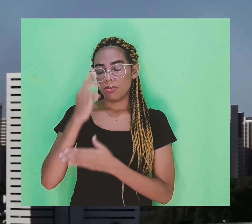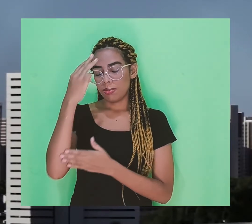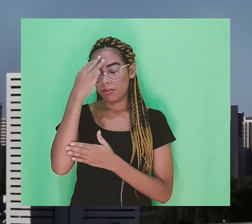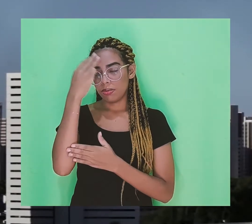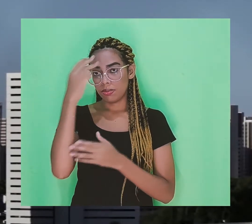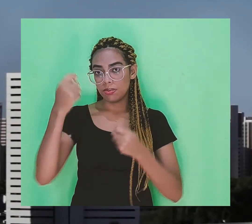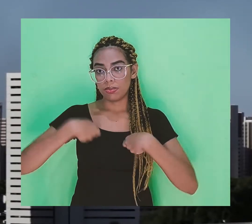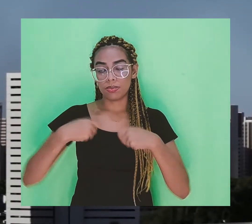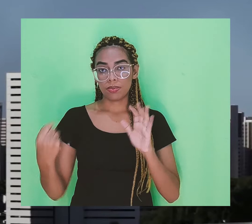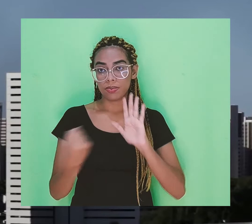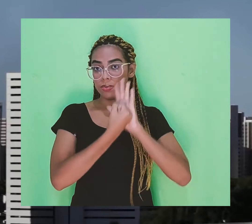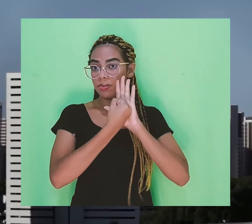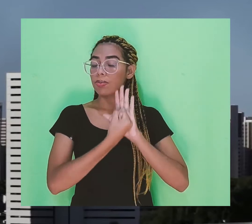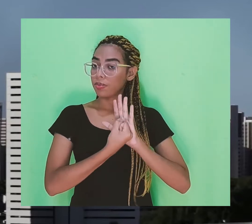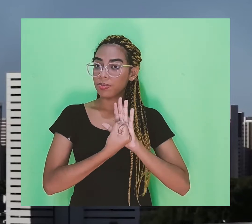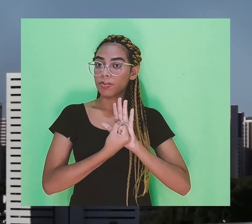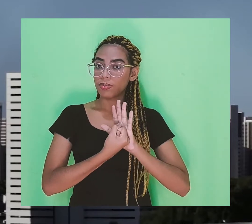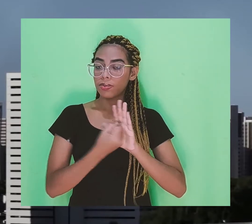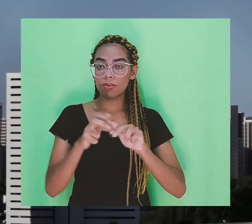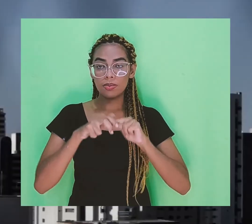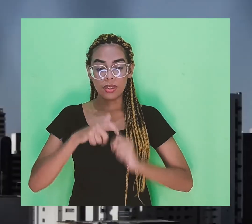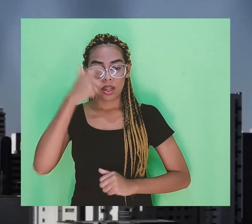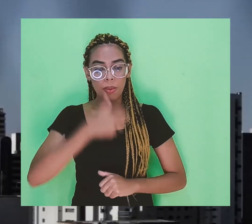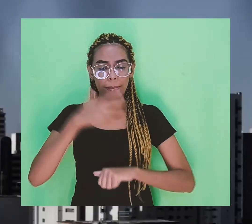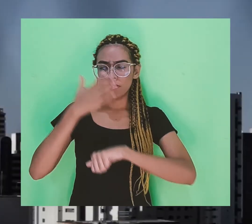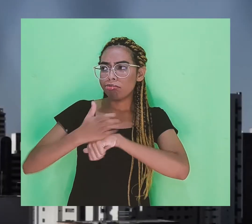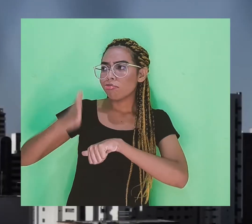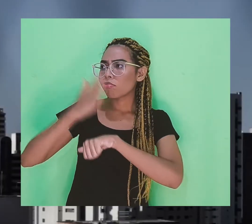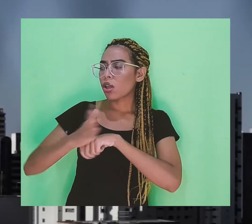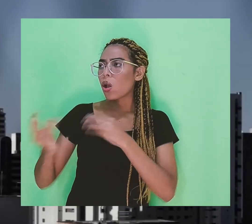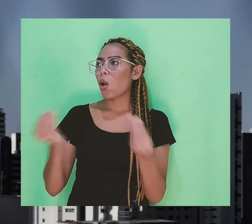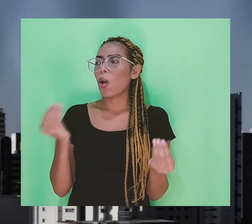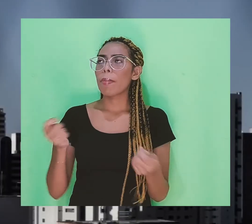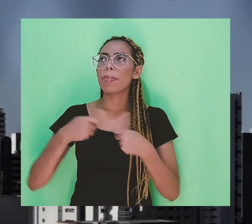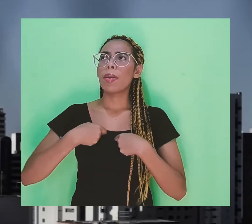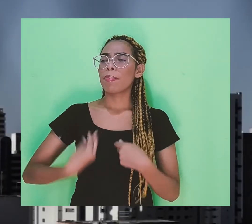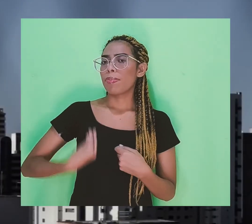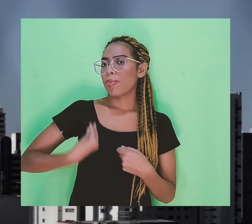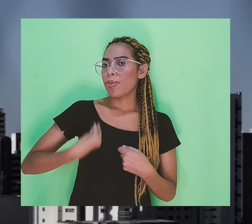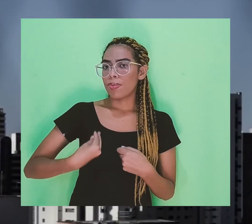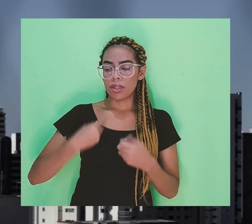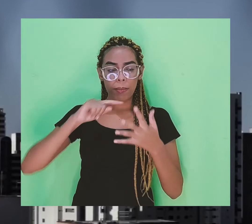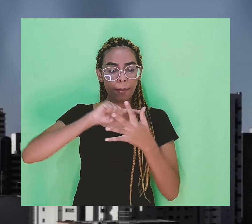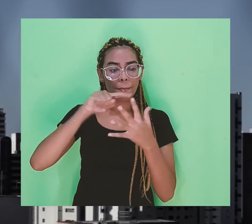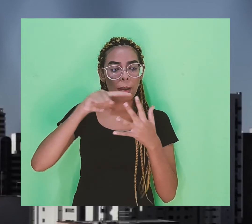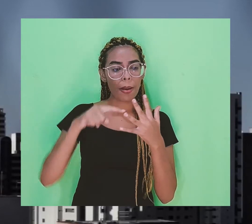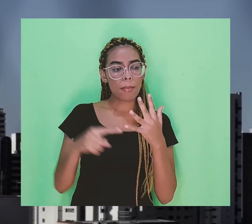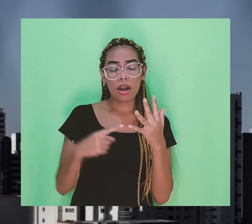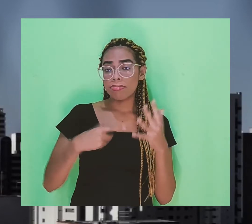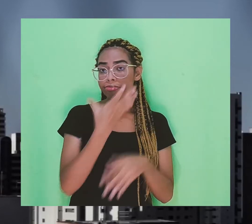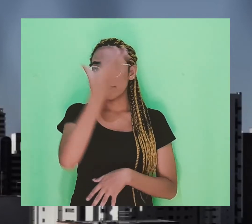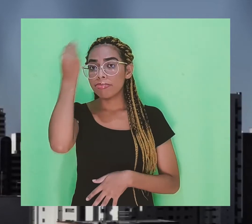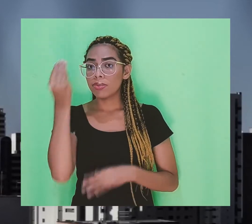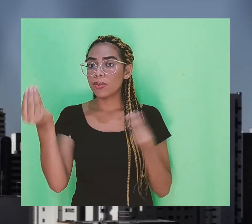lembrar, né? E eu fico tentando fazer esse exercício, né, de lembrar pontos importantes da minha vida, sabe? Assim, coisas que eu não gostaria de esquecer, por